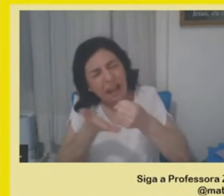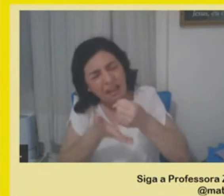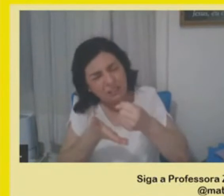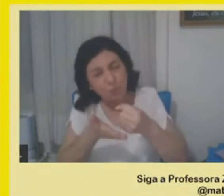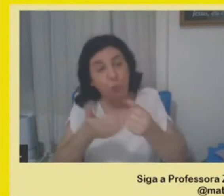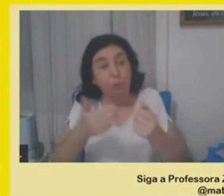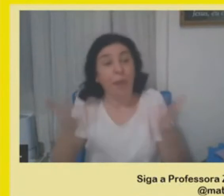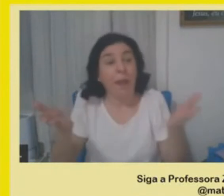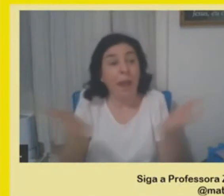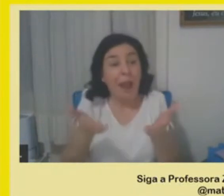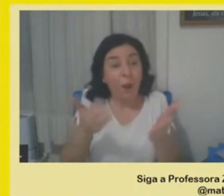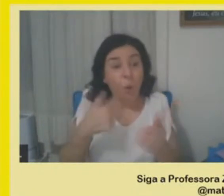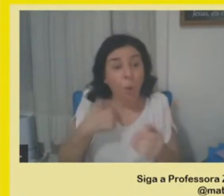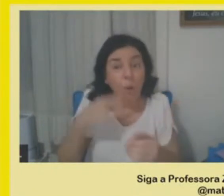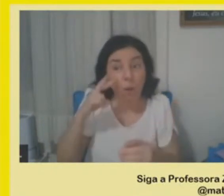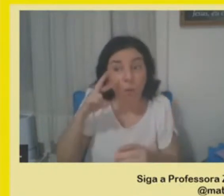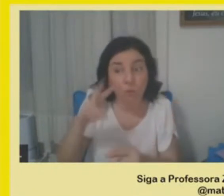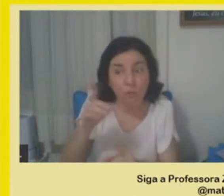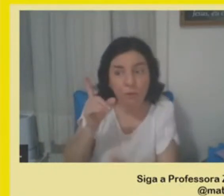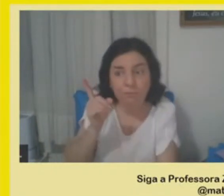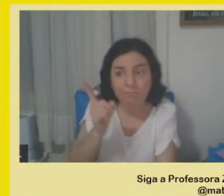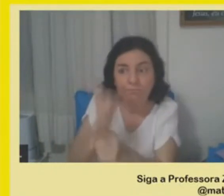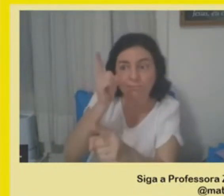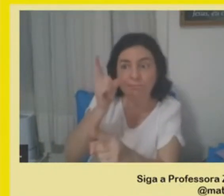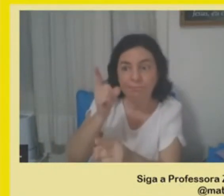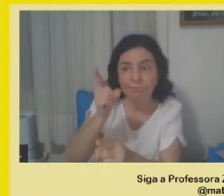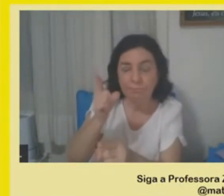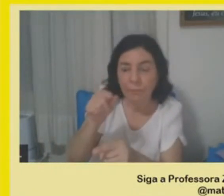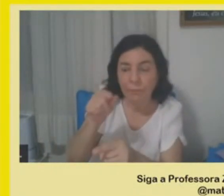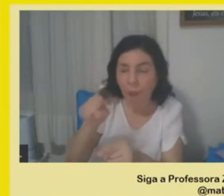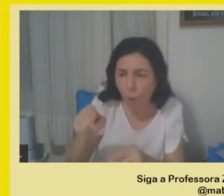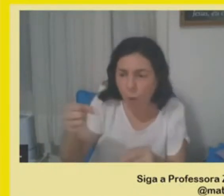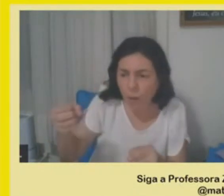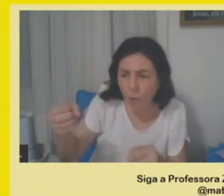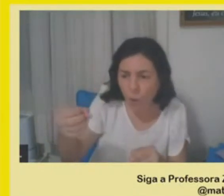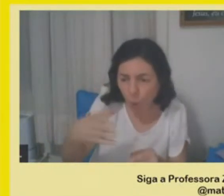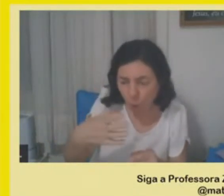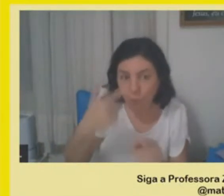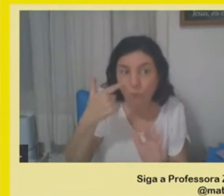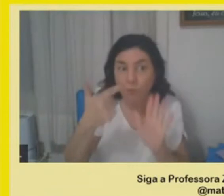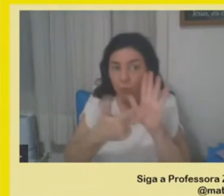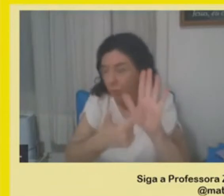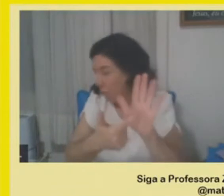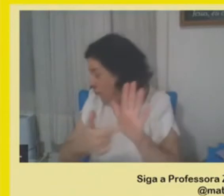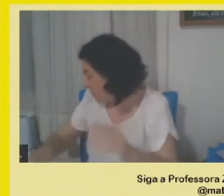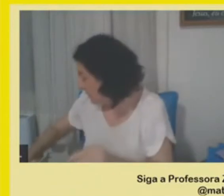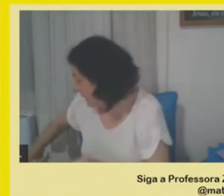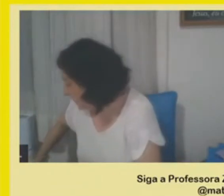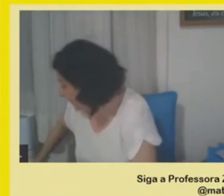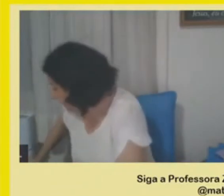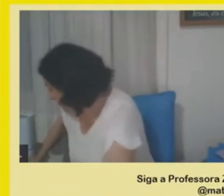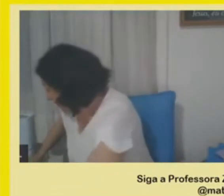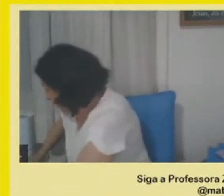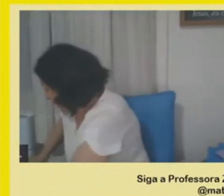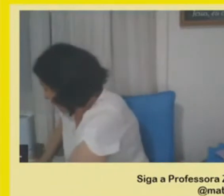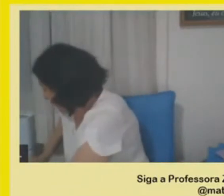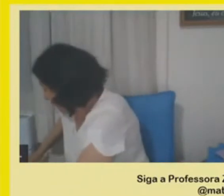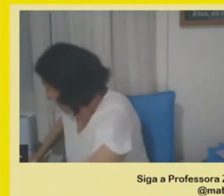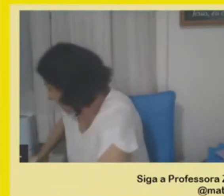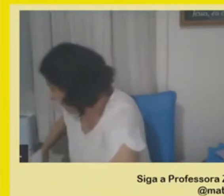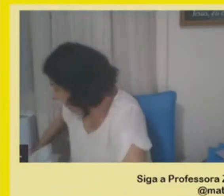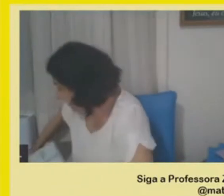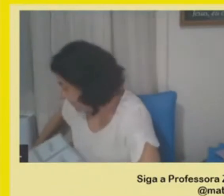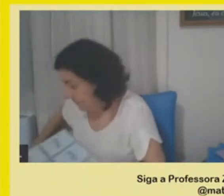faz há muito tempo, desde sempre foi eu que fazia, desde lá o básico. Agora, algumas coisas eu